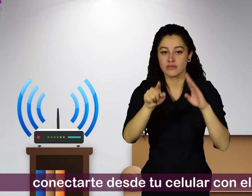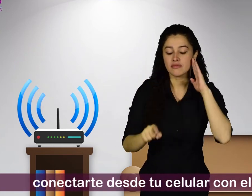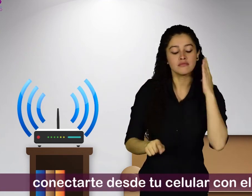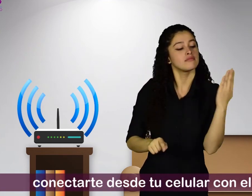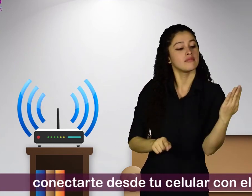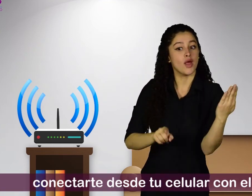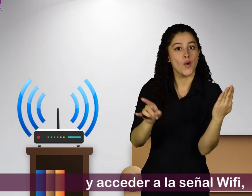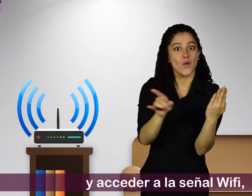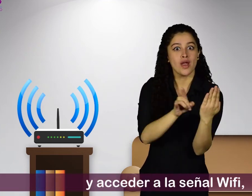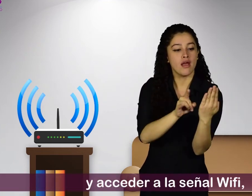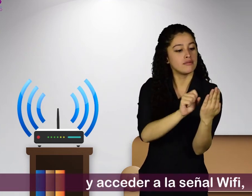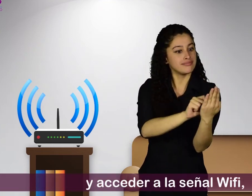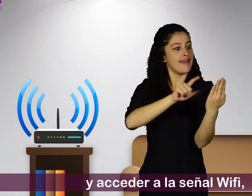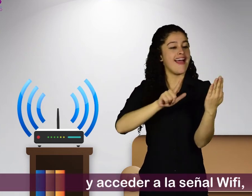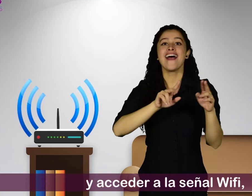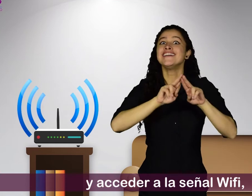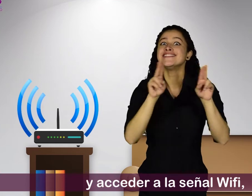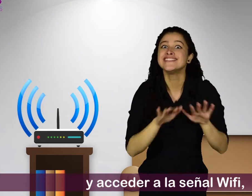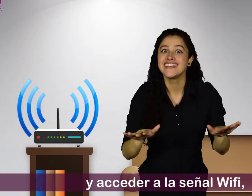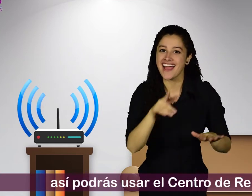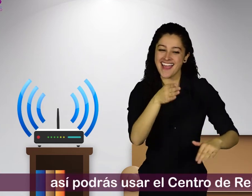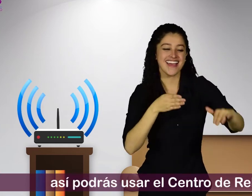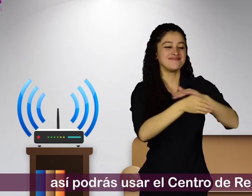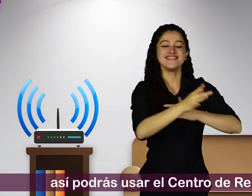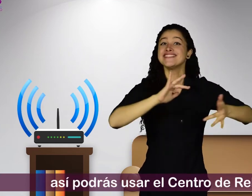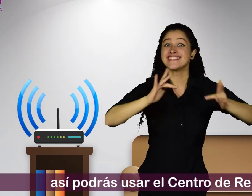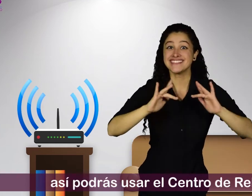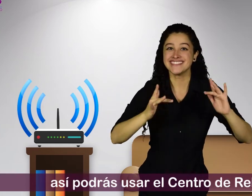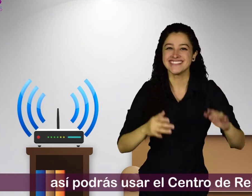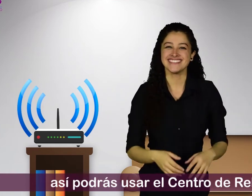celular con el router y acceder a la señal Wi-Fi. Así podrás usar el centro de relevo.